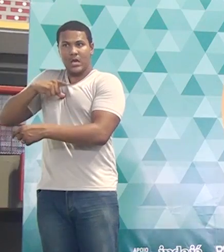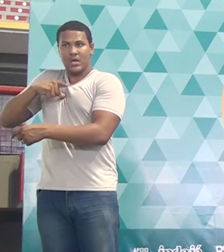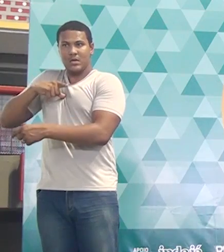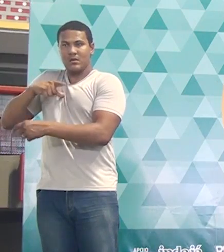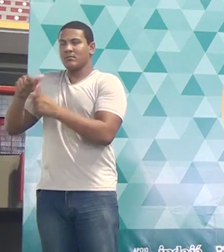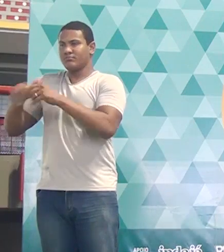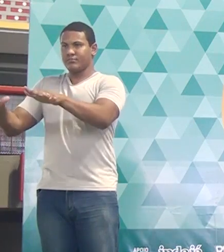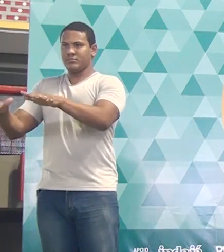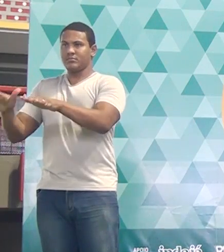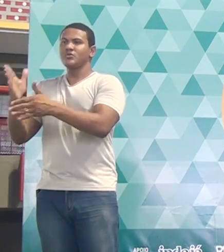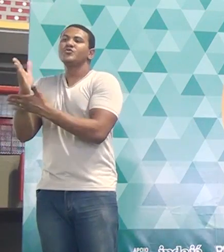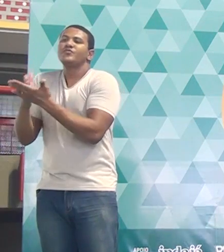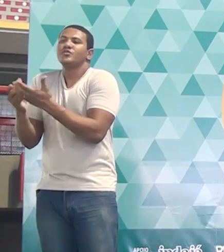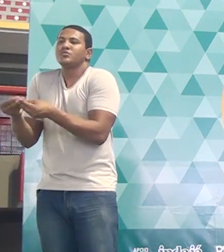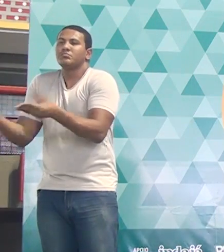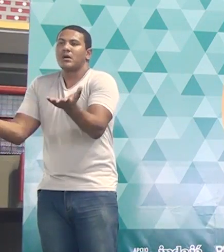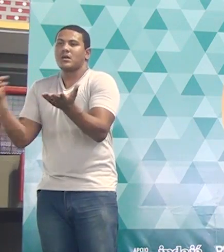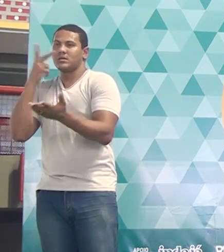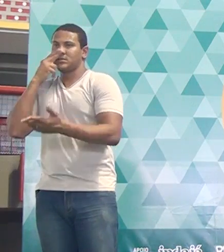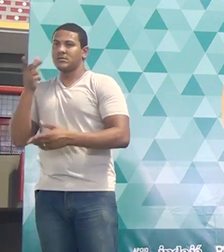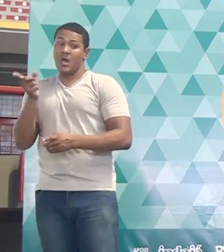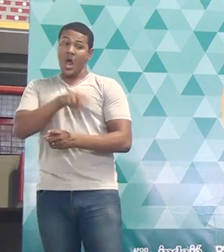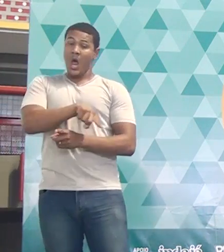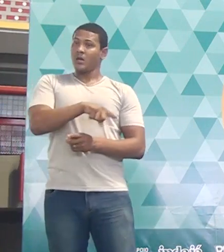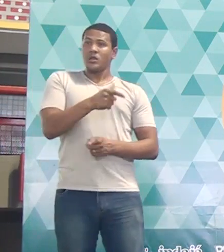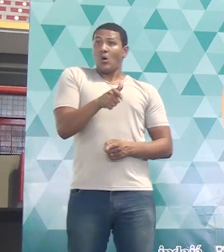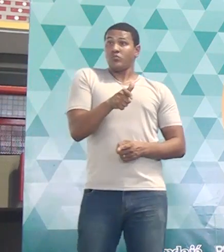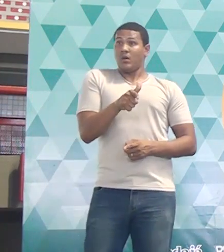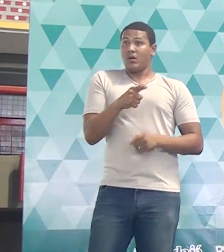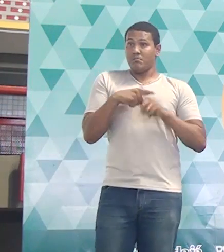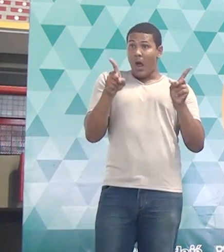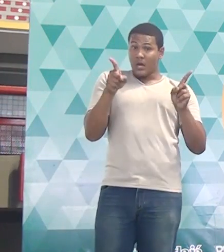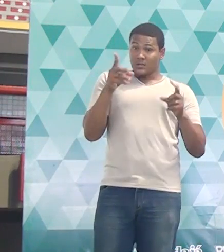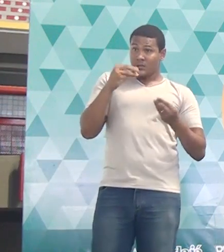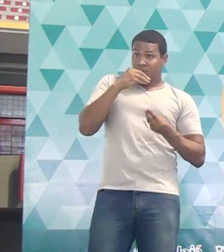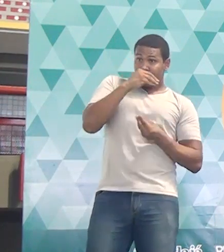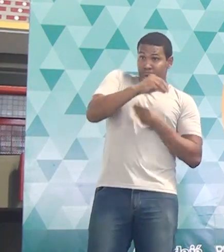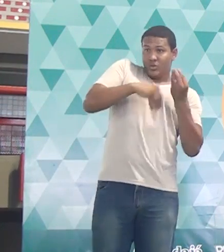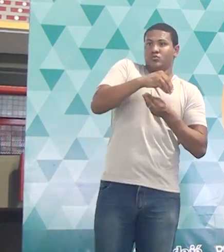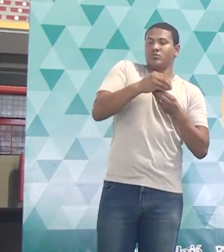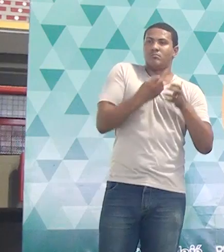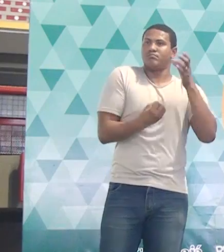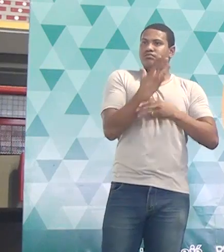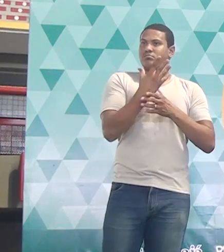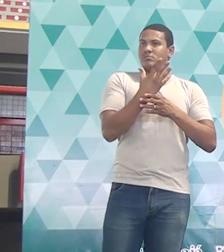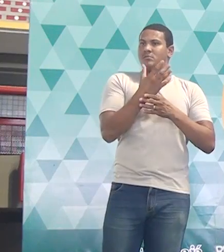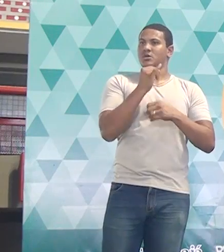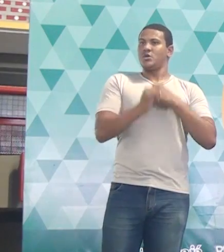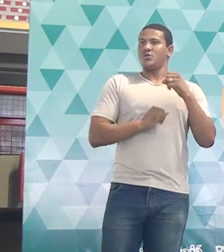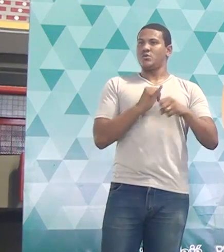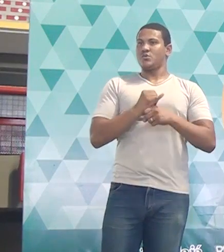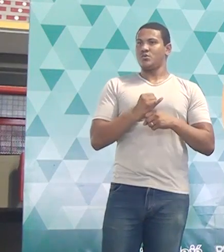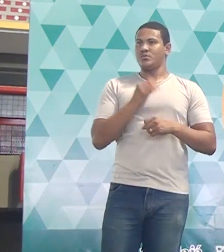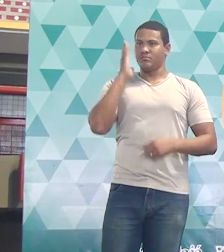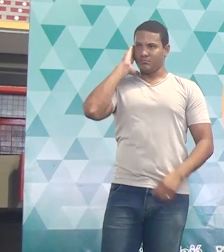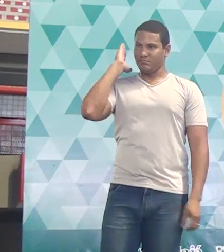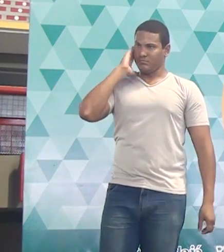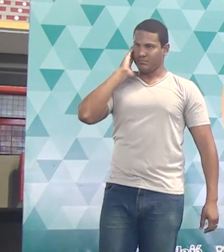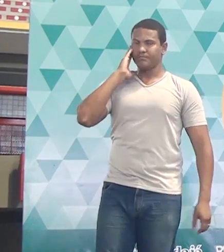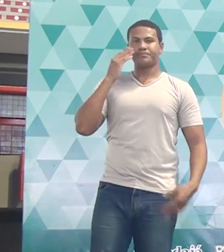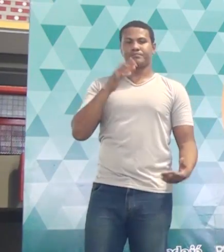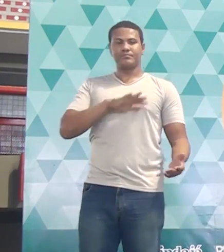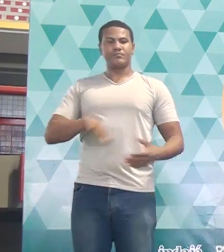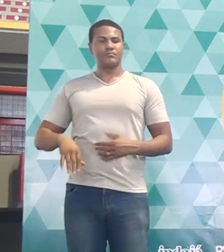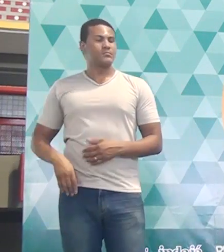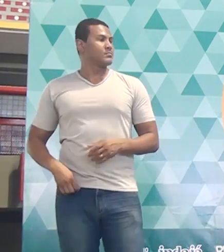à medida que o ácido vai perdendo hidrogênio, ele vai ficando mais fraco? Porque, pessoal, o que mede a força de um ácido é o